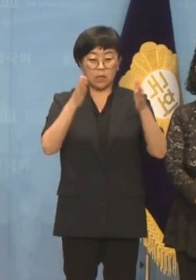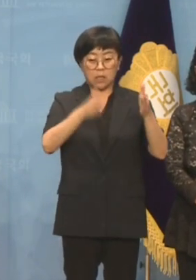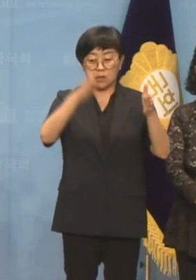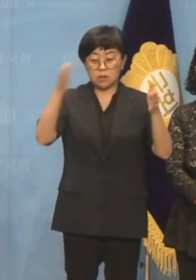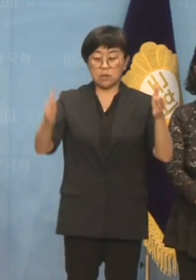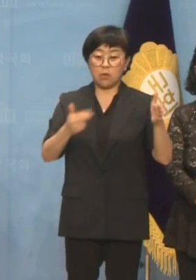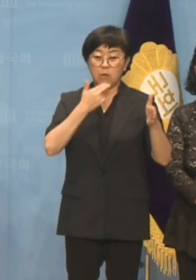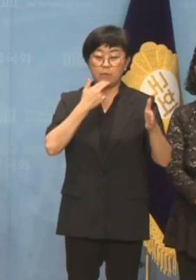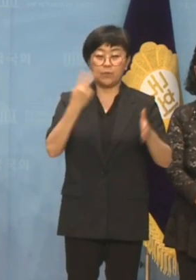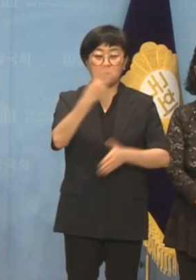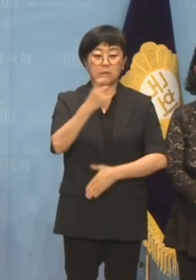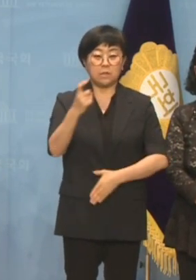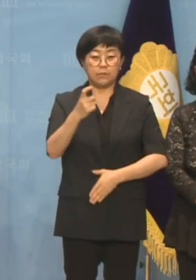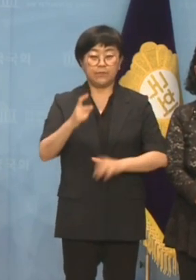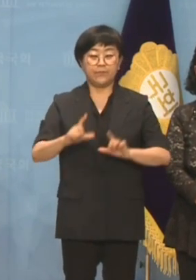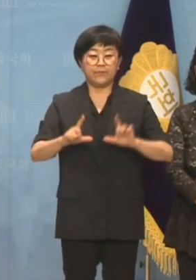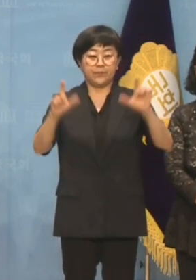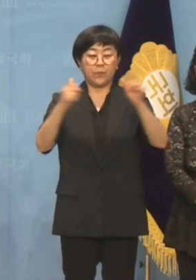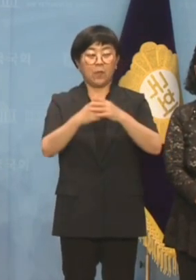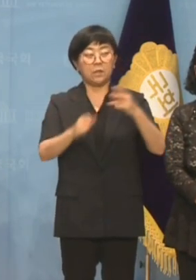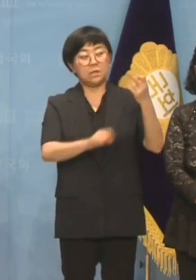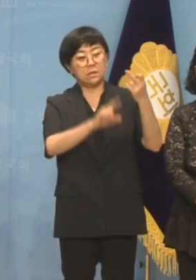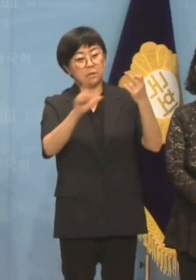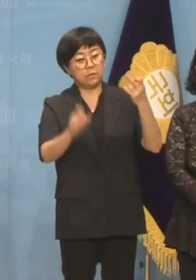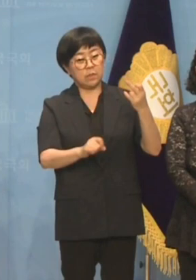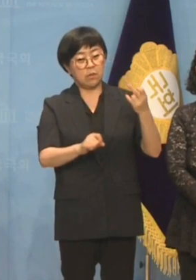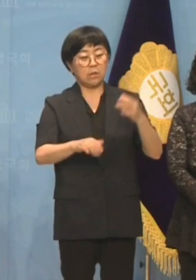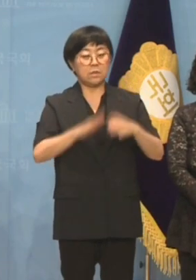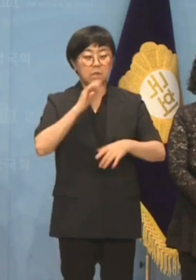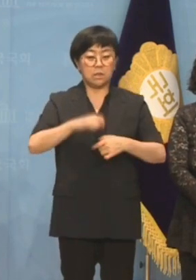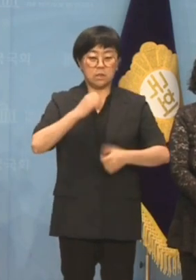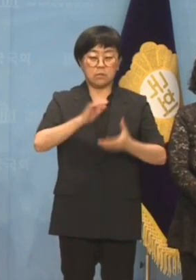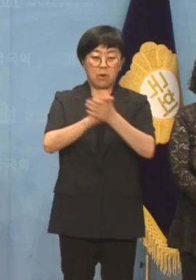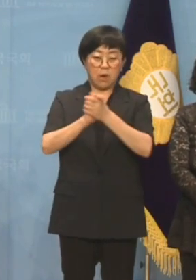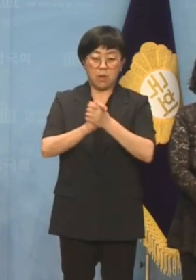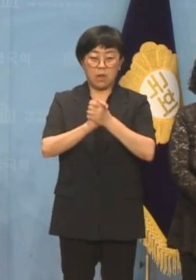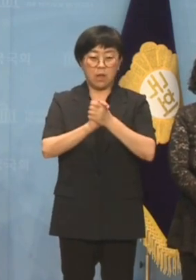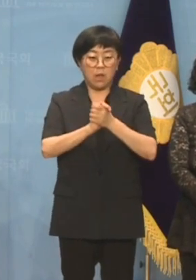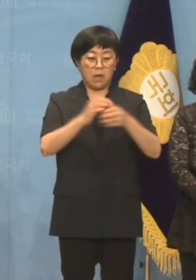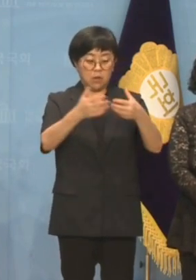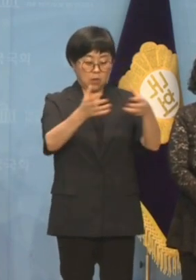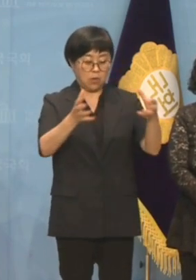2010년 12월 진실화해위원회는 공식적인 활동을